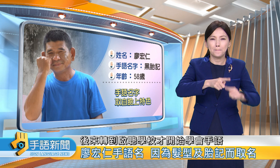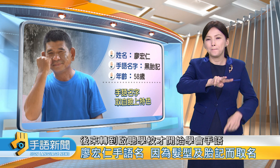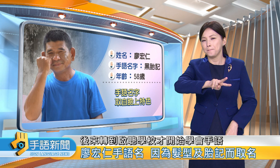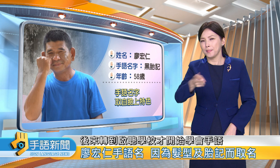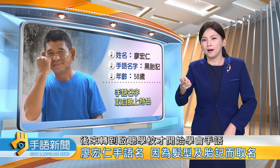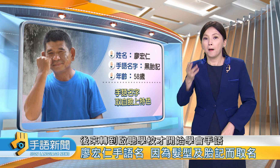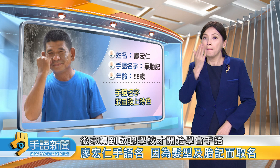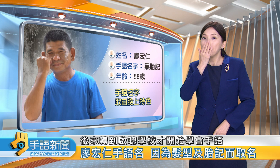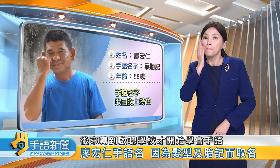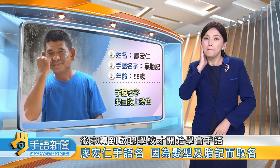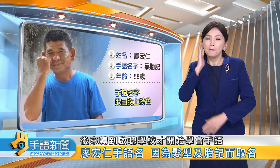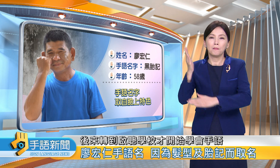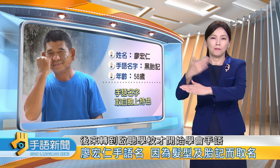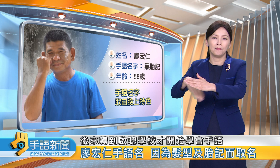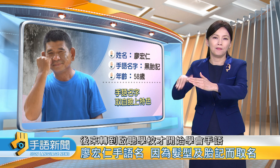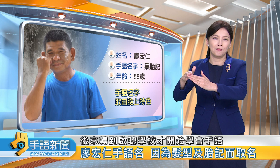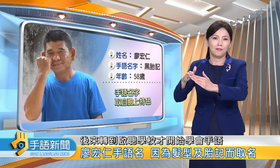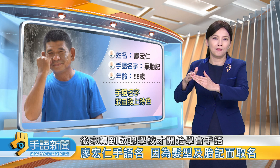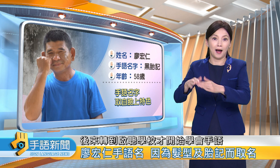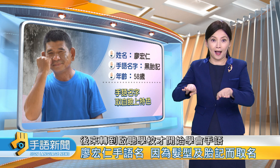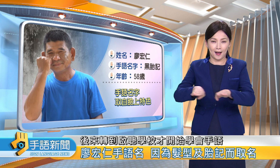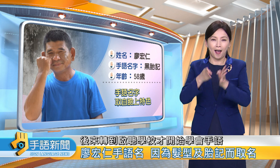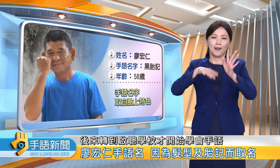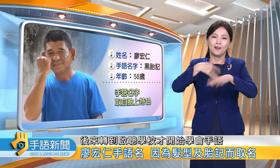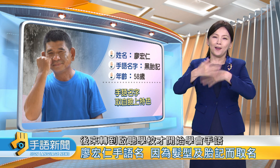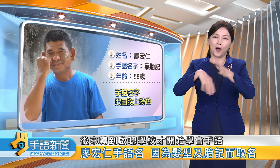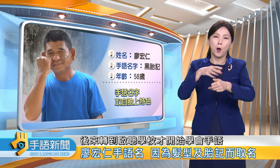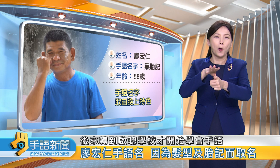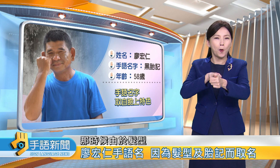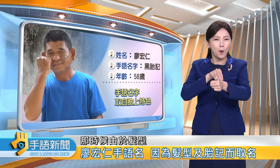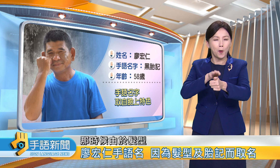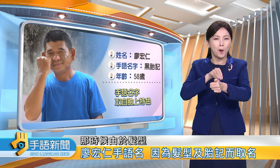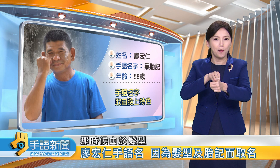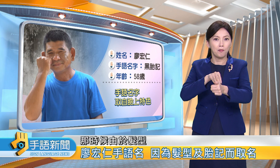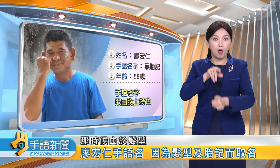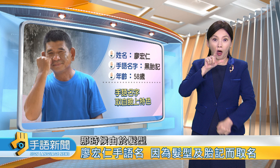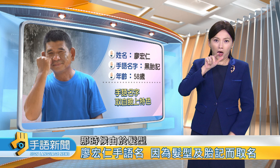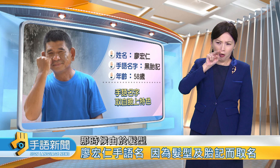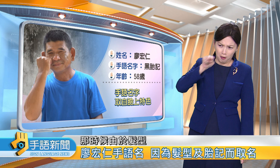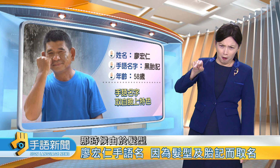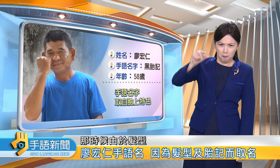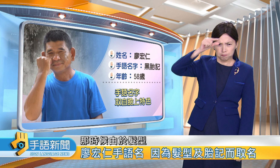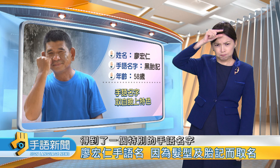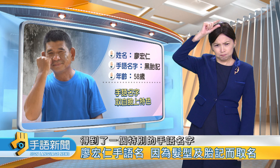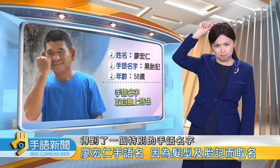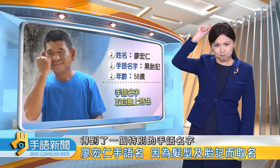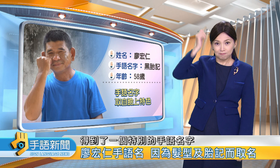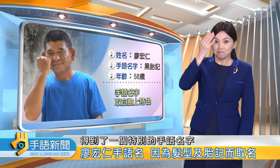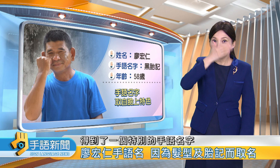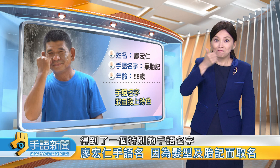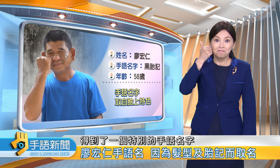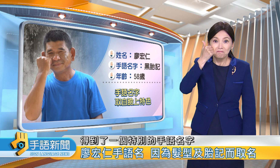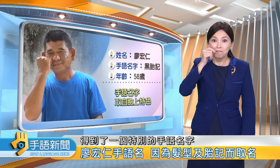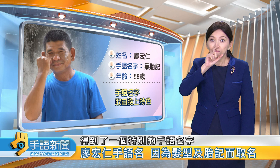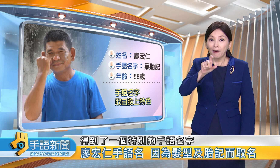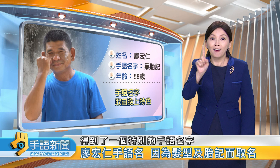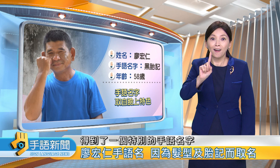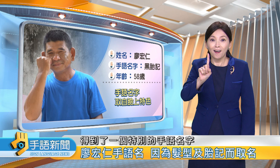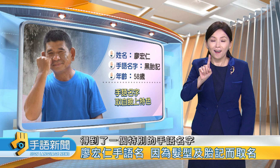开始学会手语。而那时候由于发型得到了一个特别的手语名字，